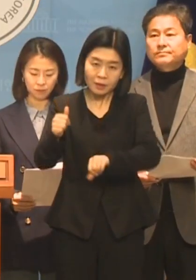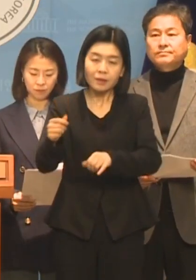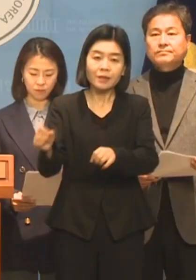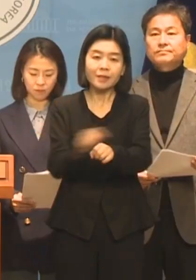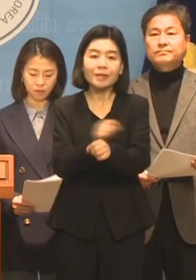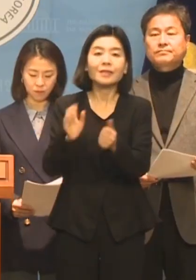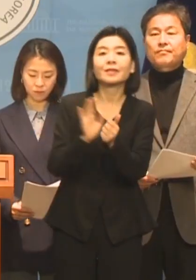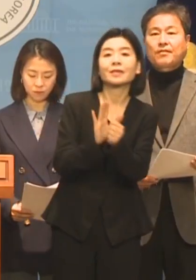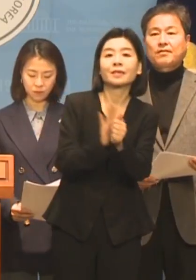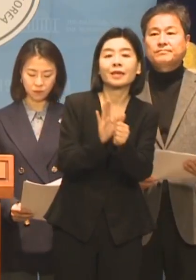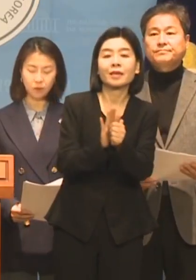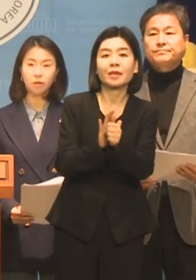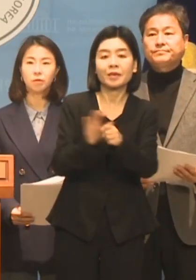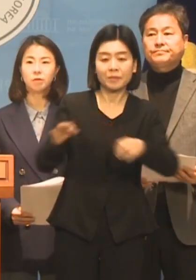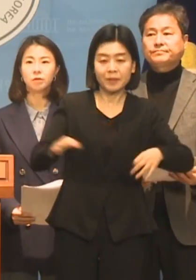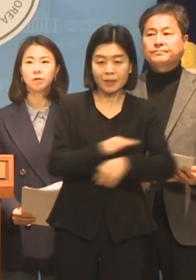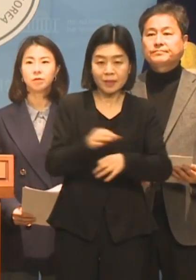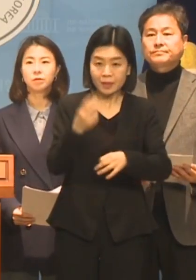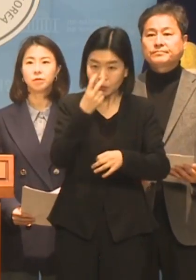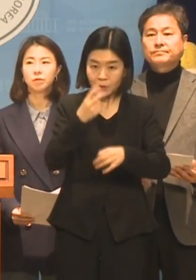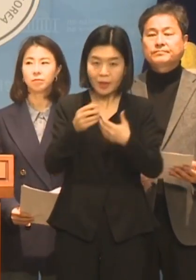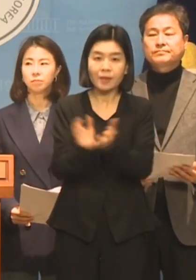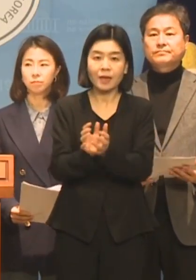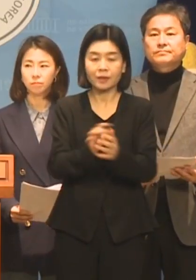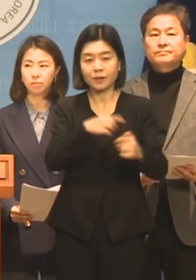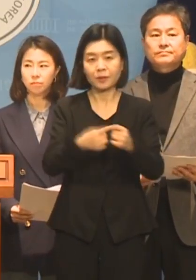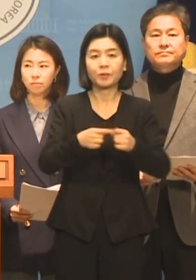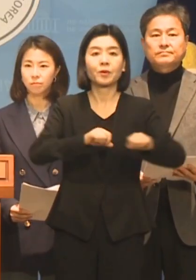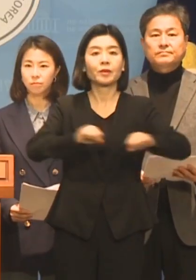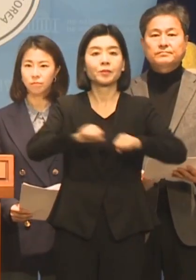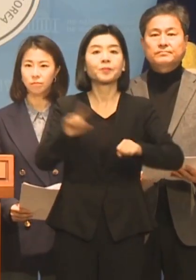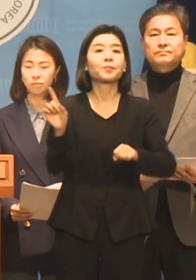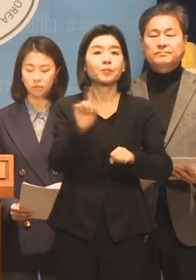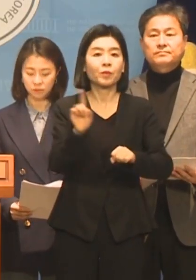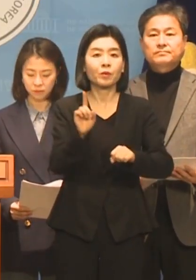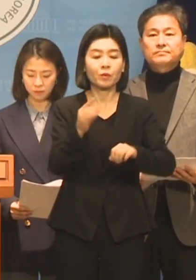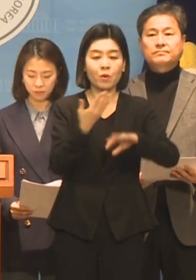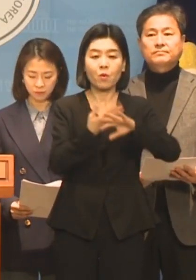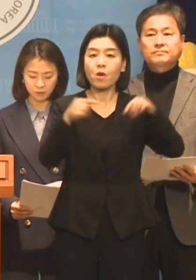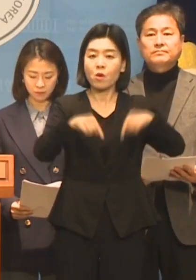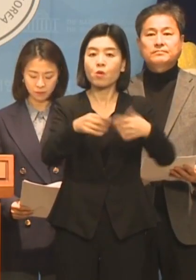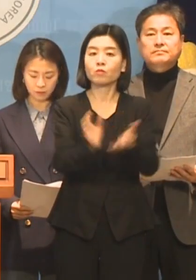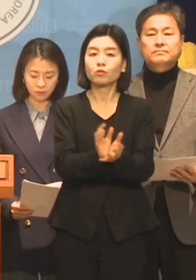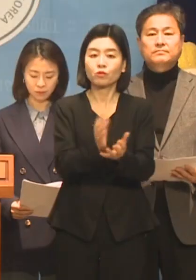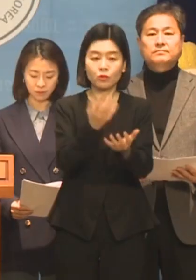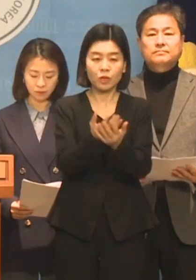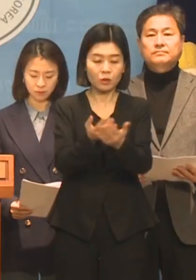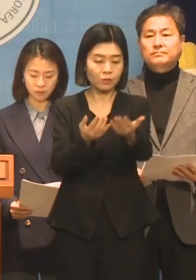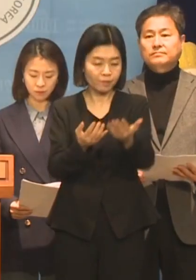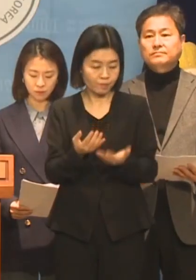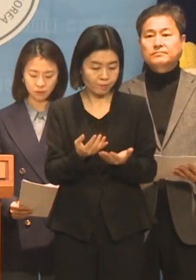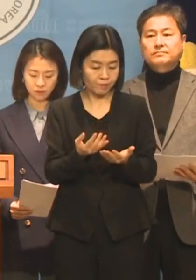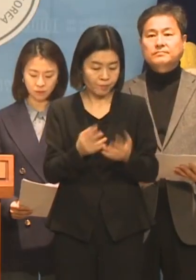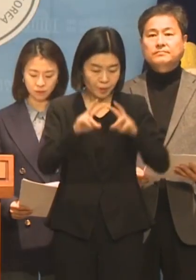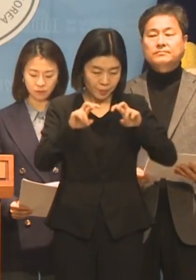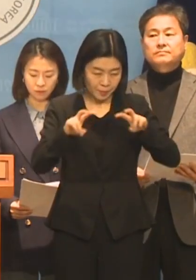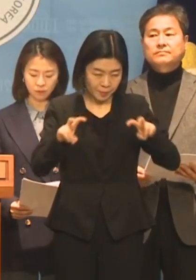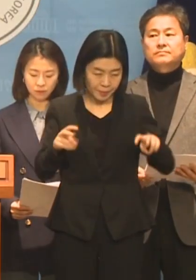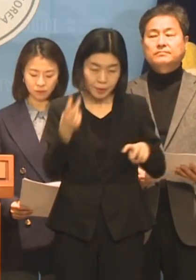특혜비리 진상조사단의 첫 활동으로 어제 외교부로부터 제출된 자료들을 분석하고 조사한